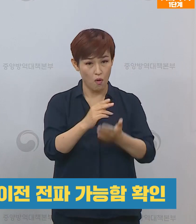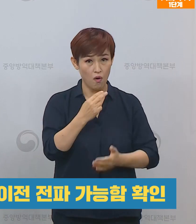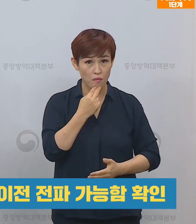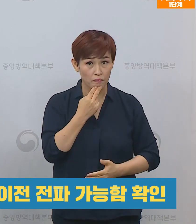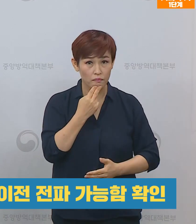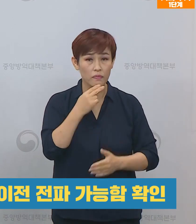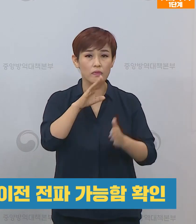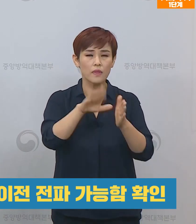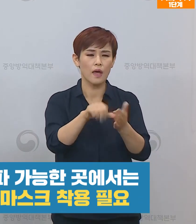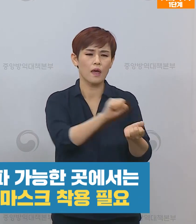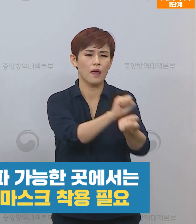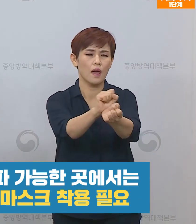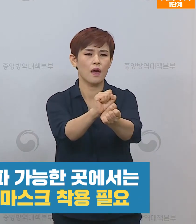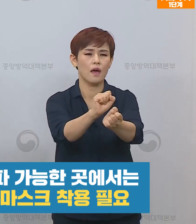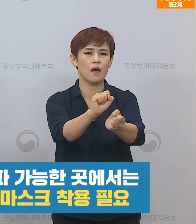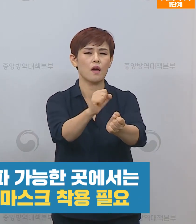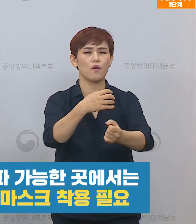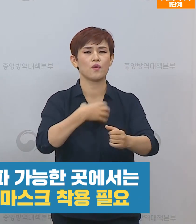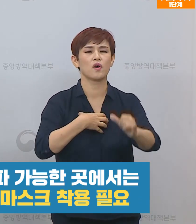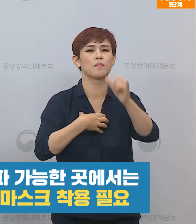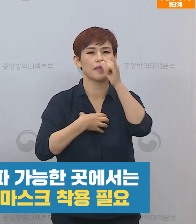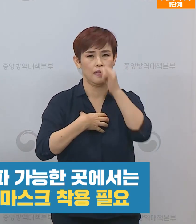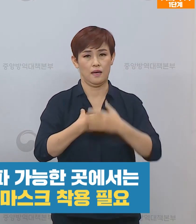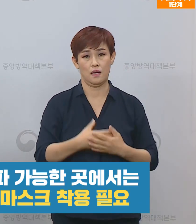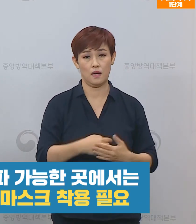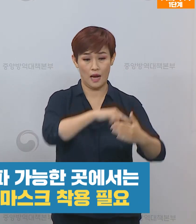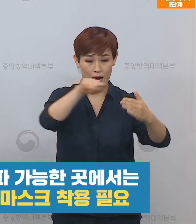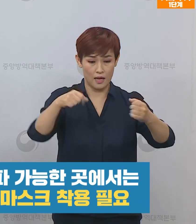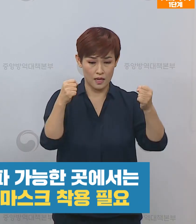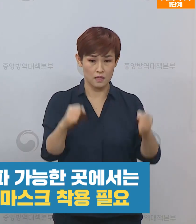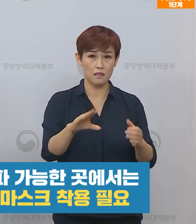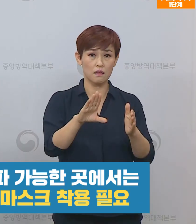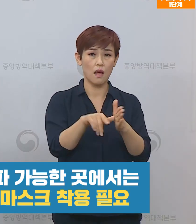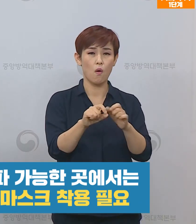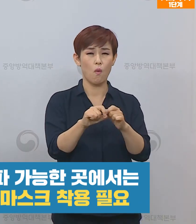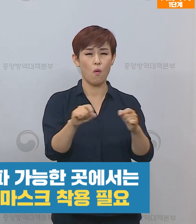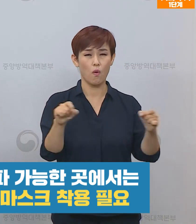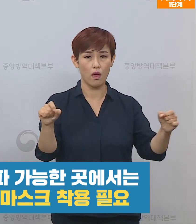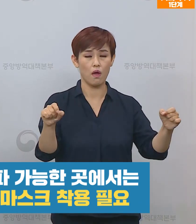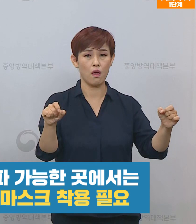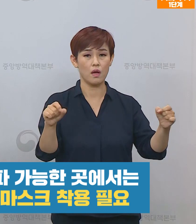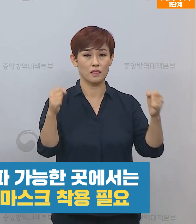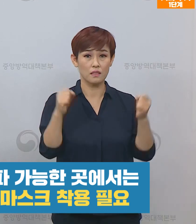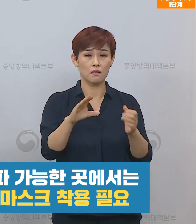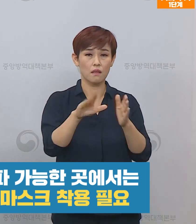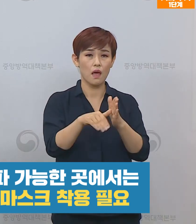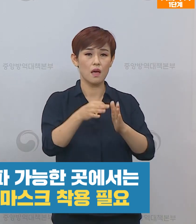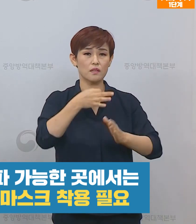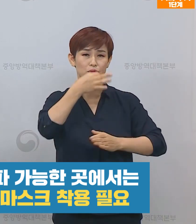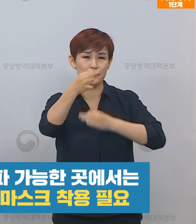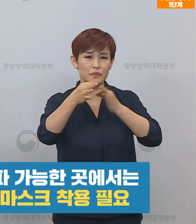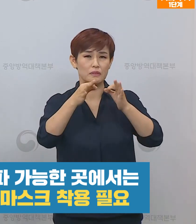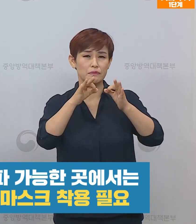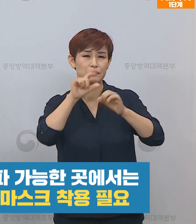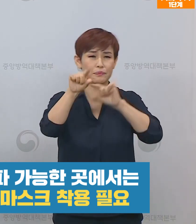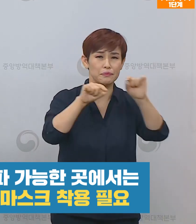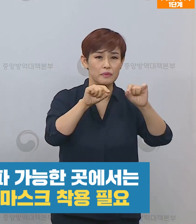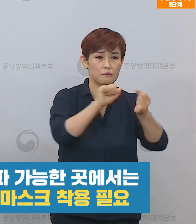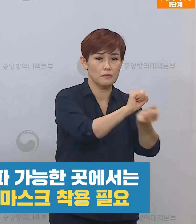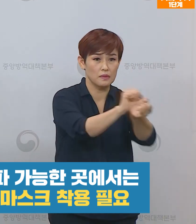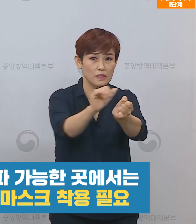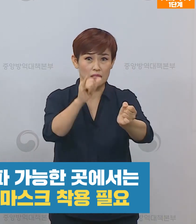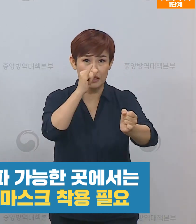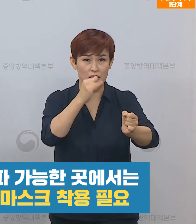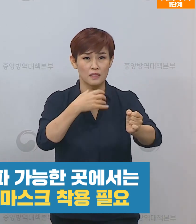분명하게 확인됨으로써 더더욱 실내에서 장시간 비말 전파가 가능한 곳에서는 비록 증상이